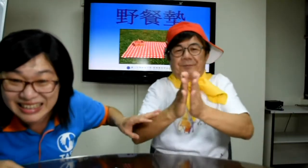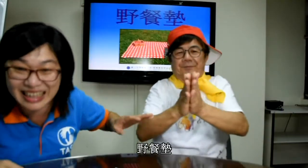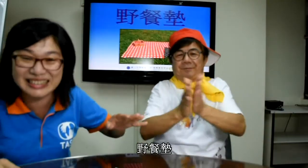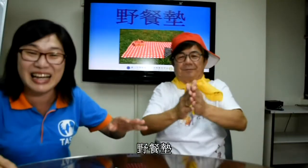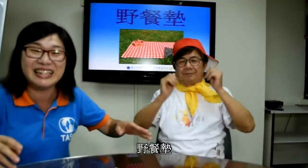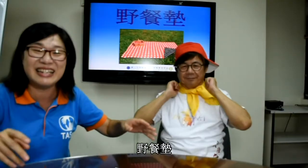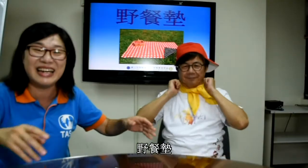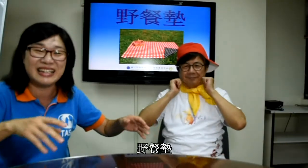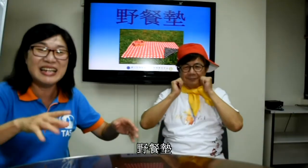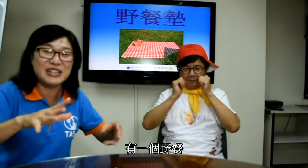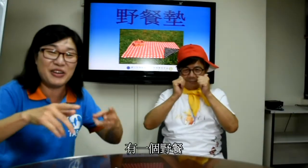野餐店